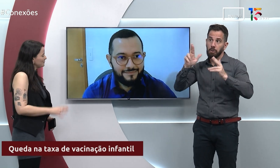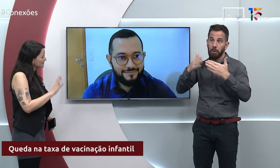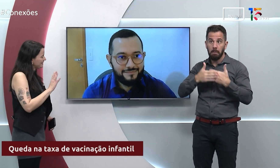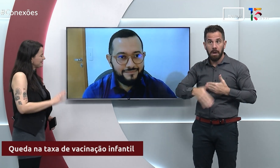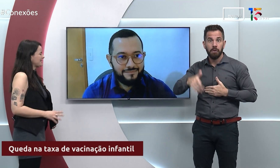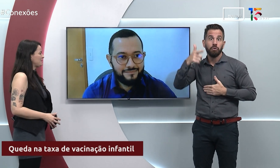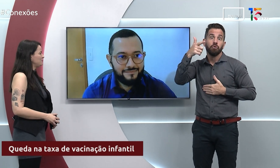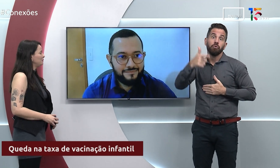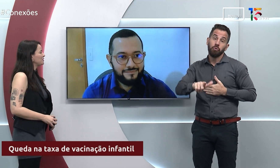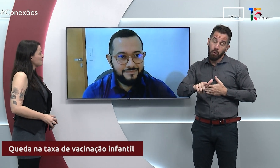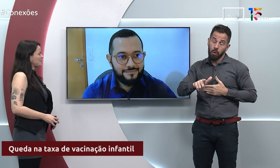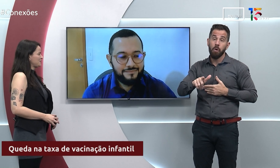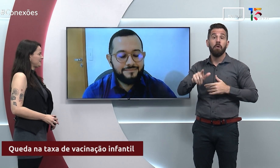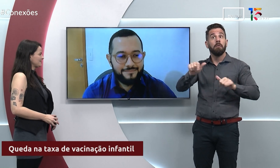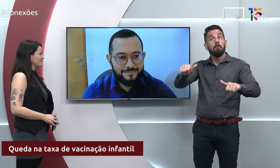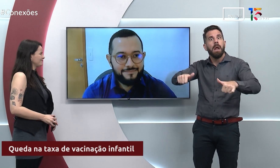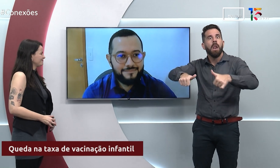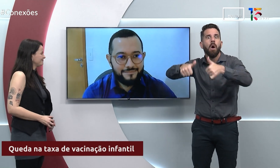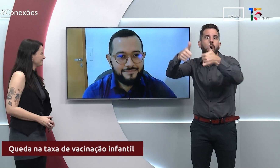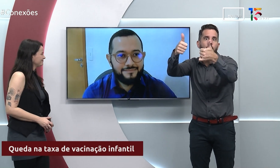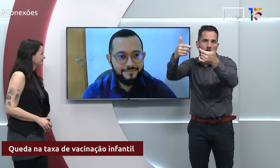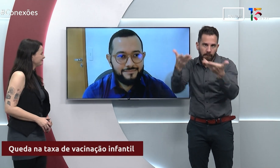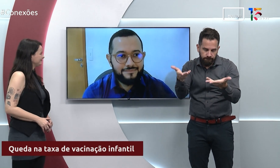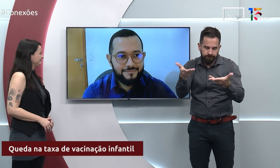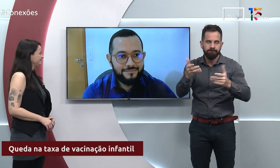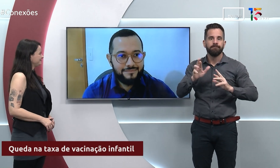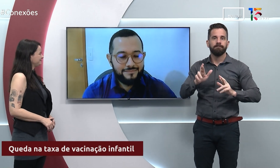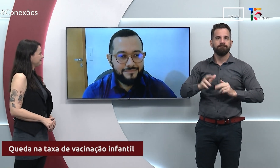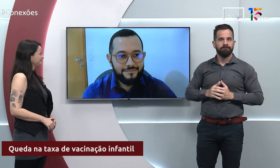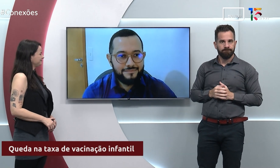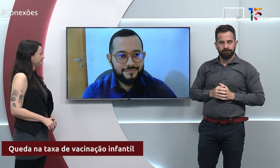desses números, quem sabe um pouquinho melhores.